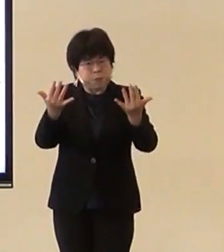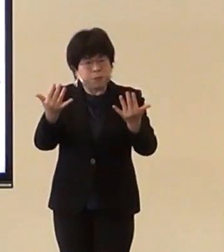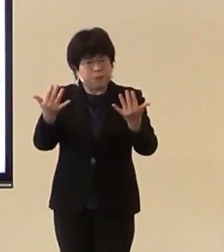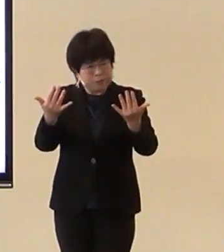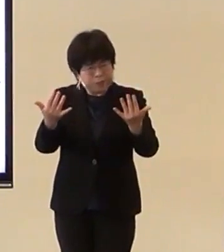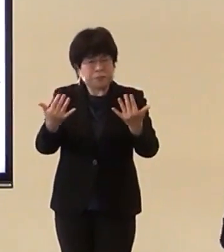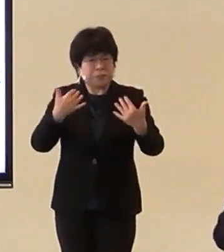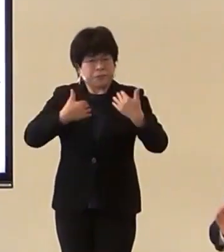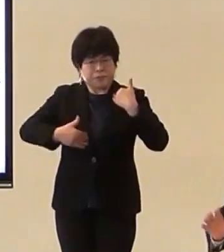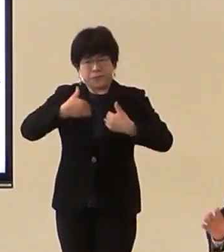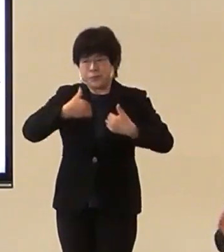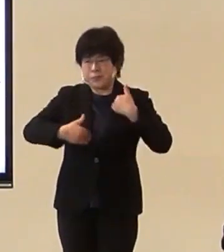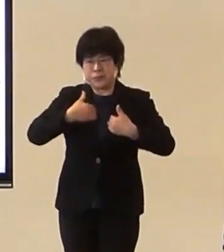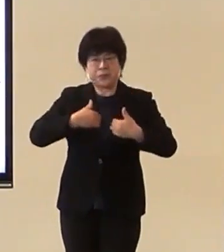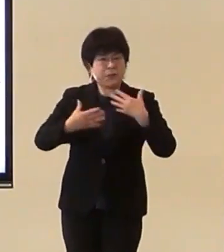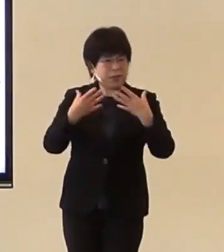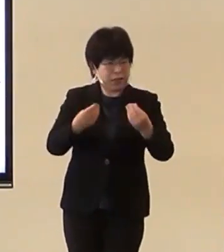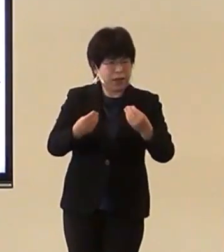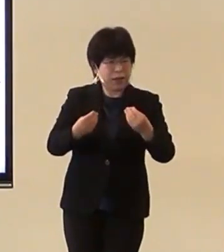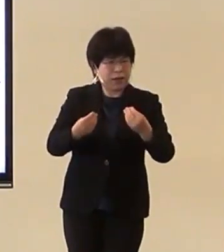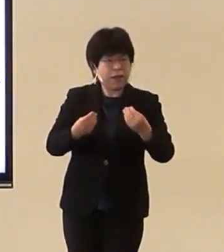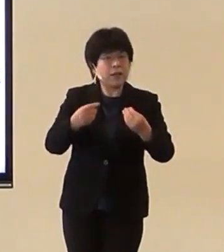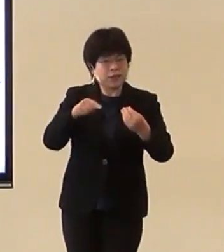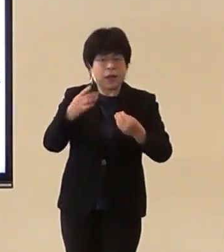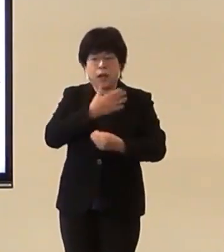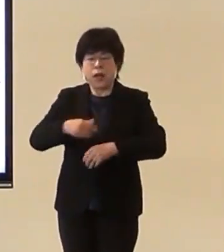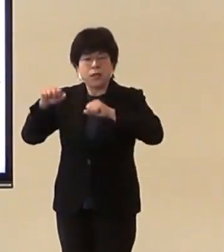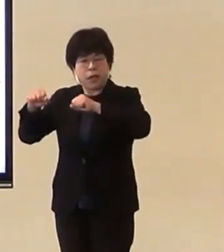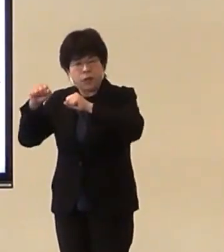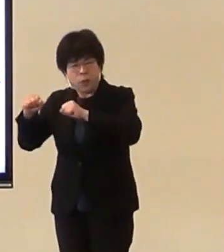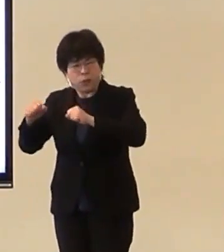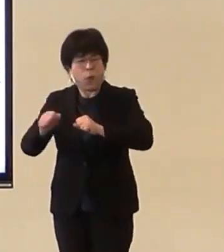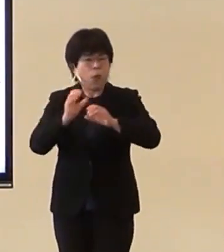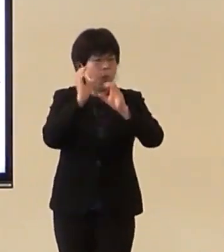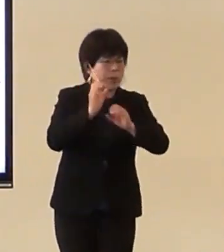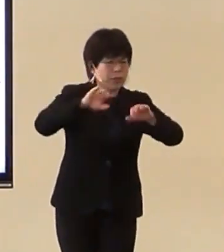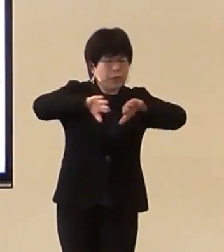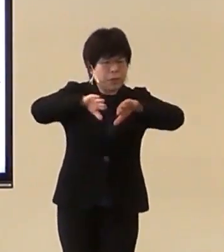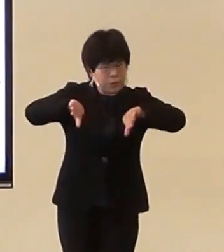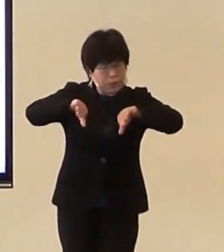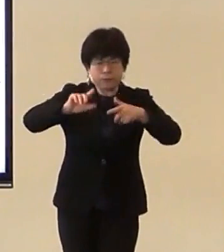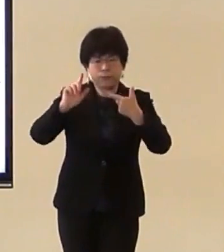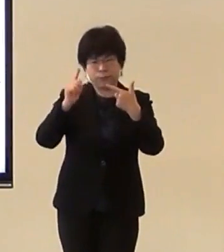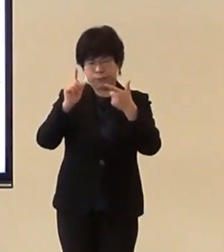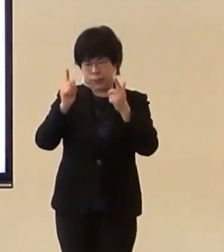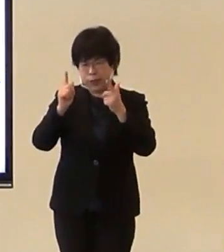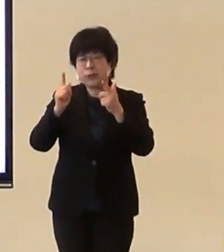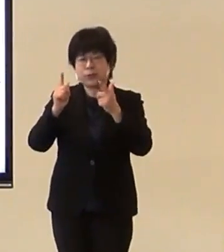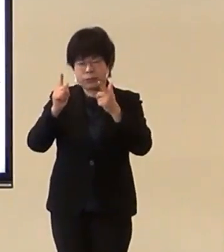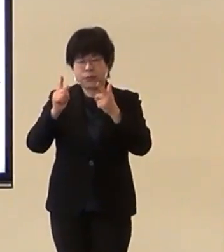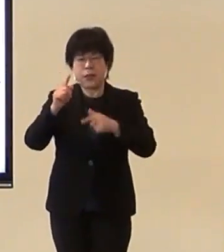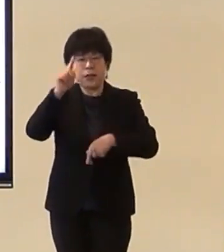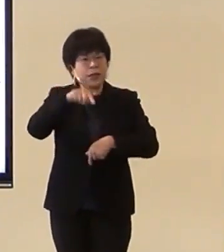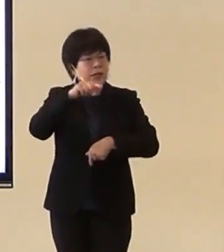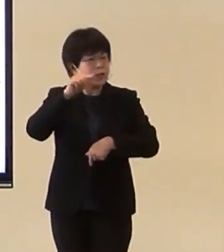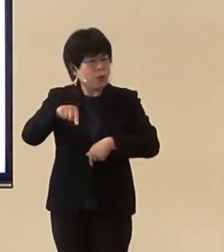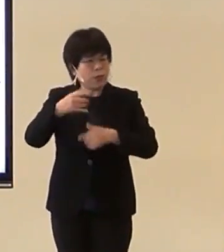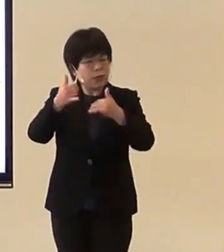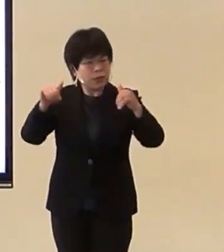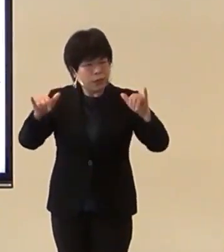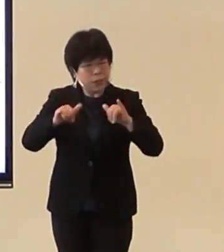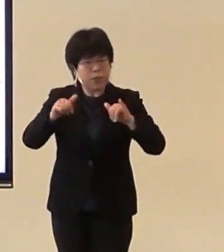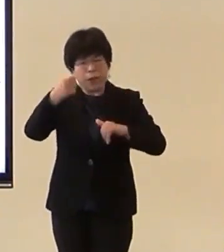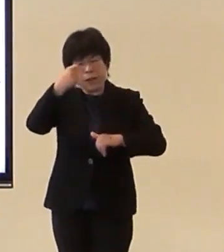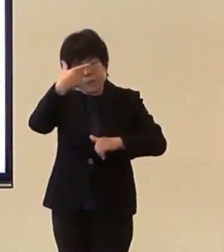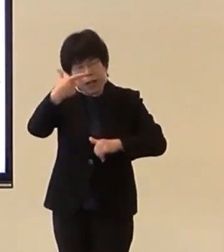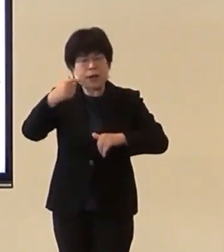健康とそのお祭りって別みたいに思うかもしれませんけども、やはり人間が生き生きしていくっていう社